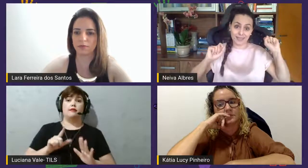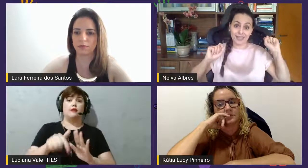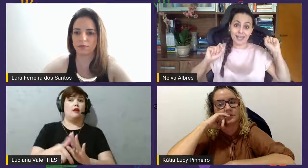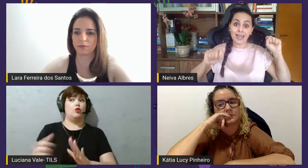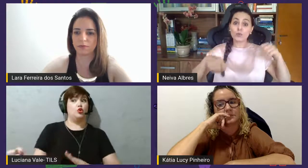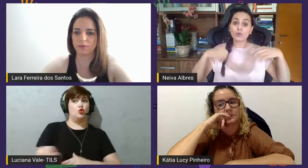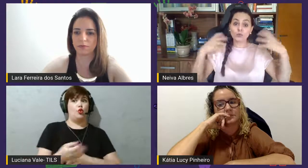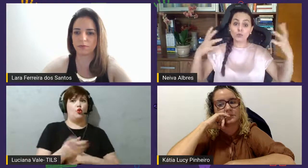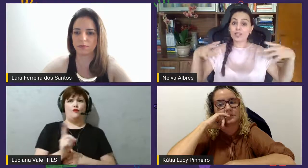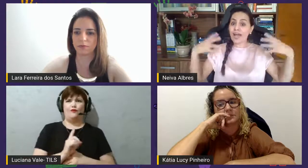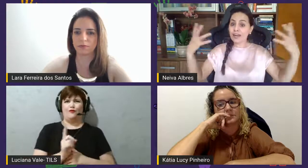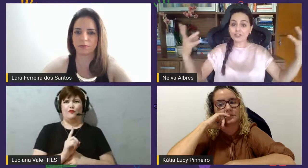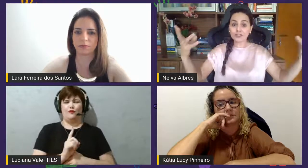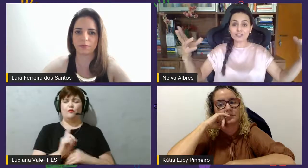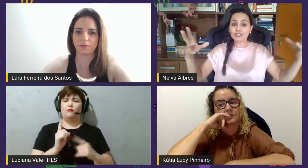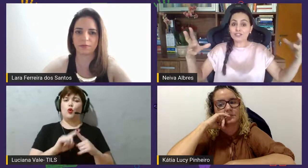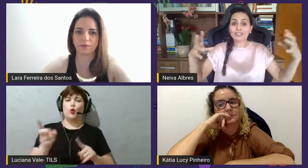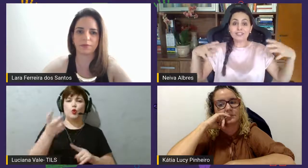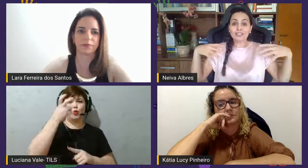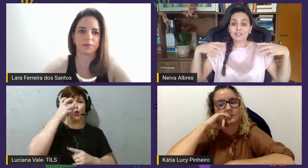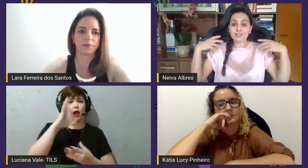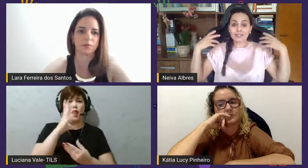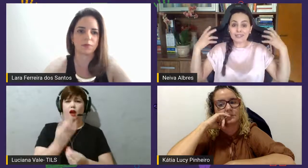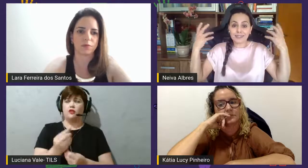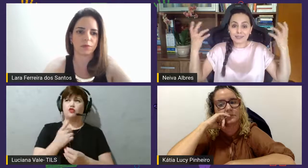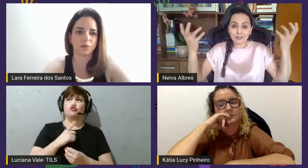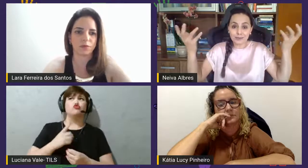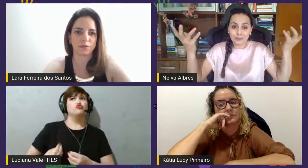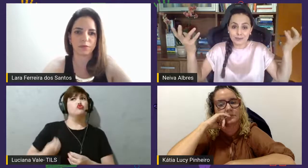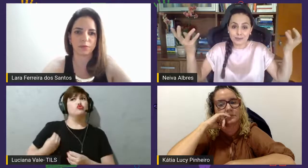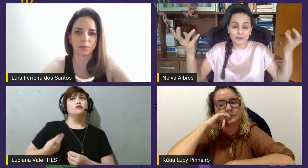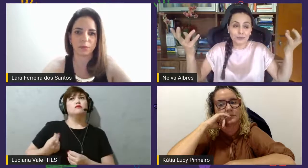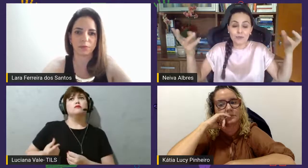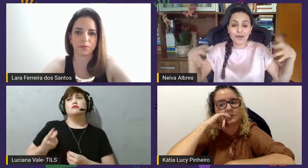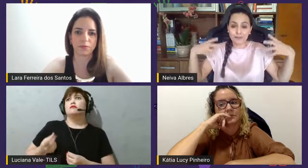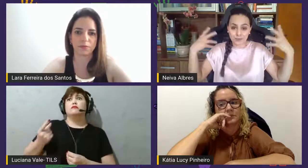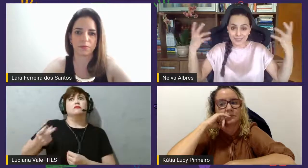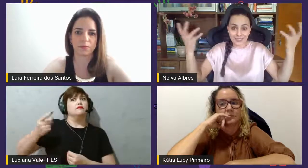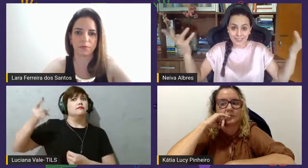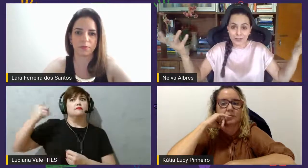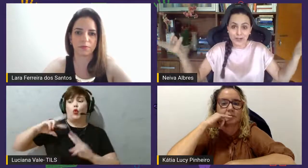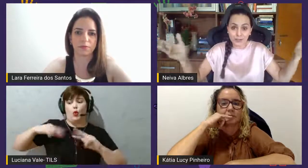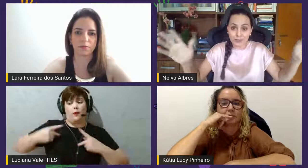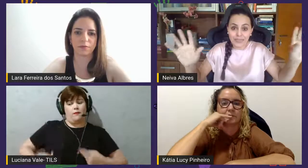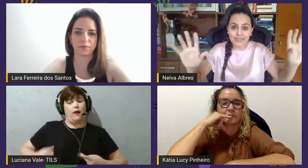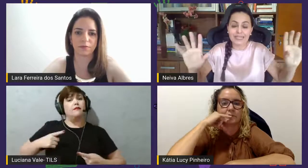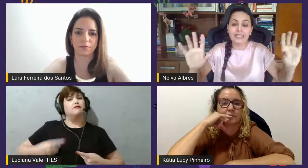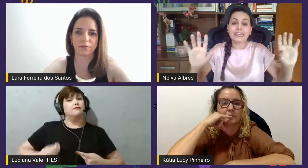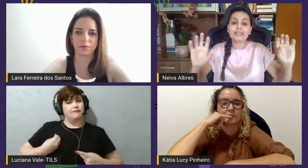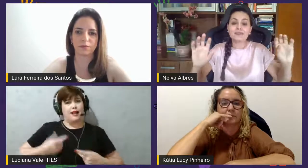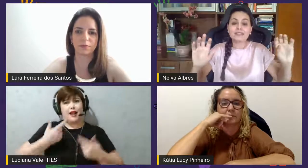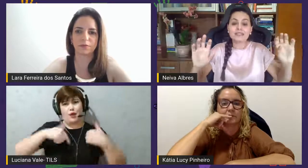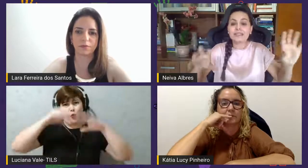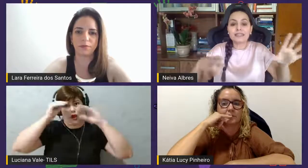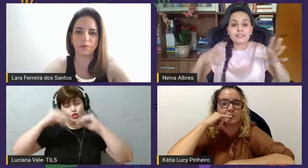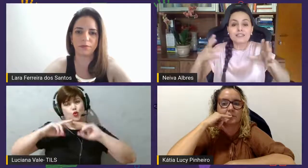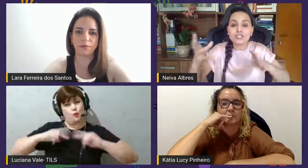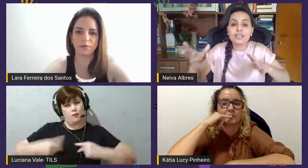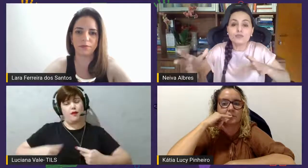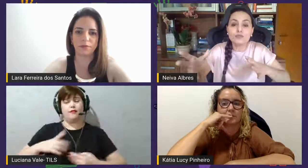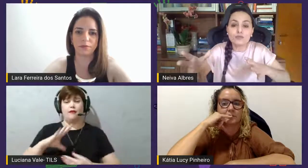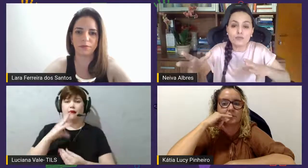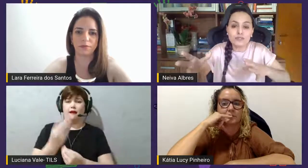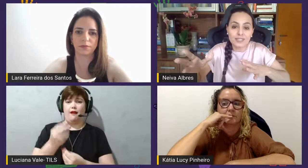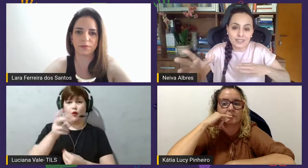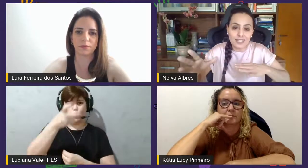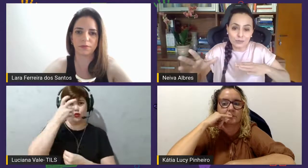recente, né? Cultura, arte existe desde do humano, da linguagem humana. Então, assim, seria